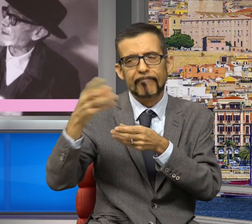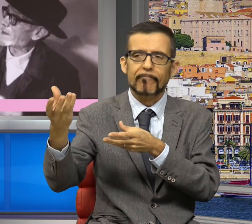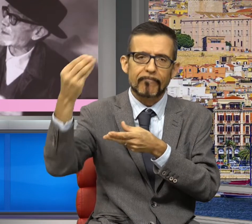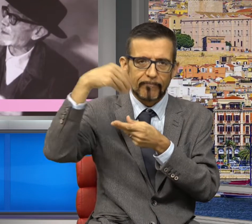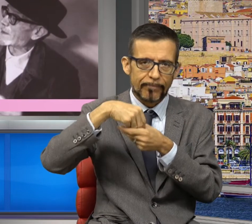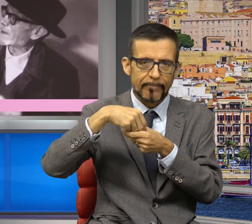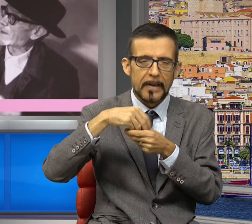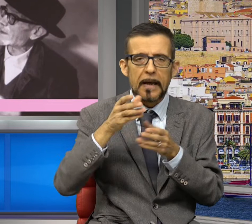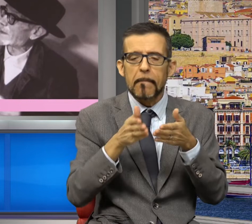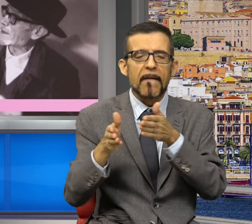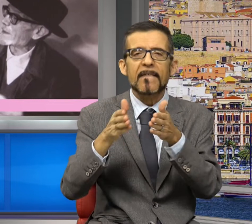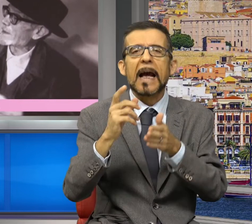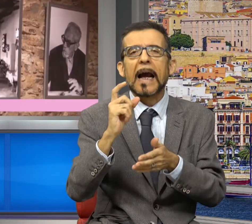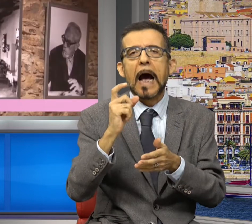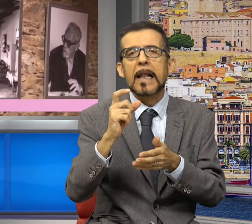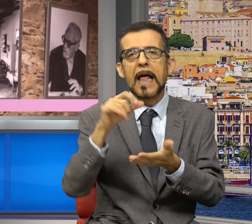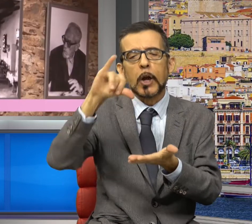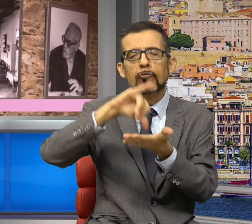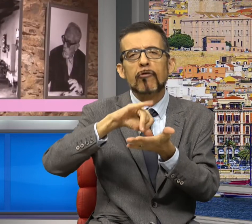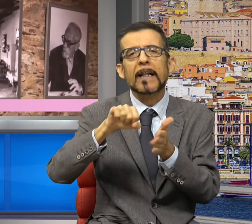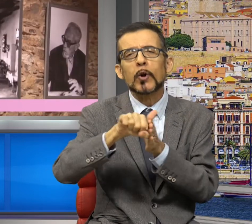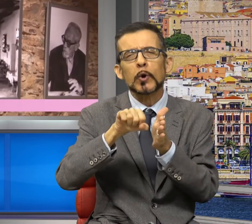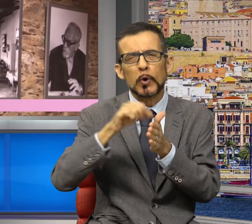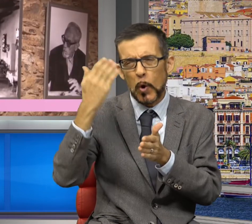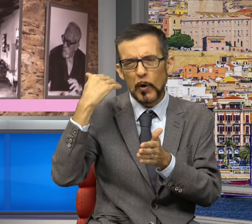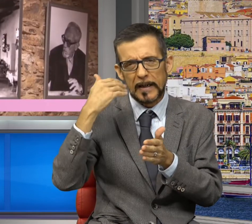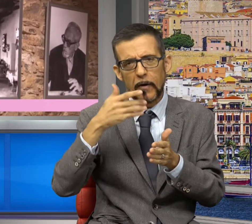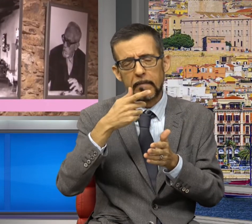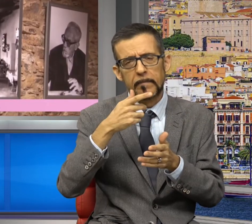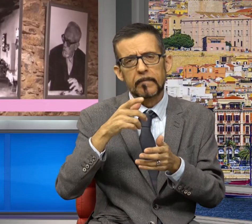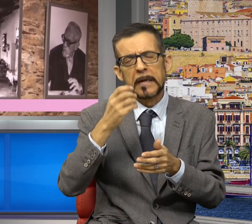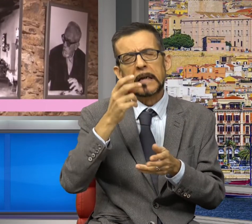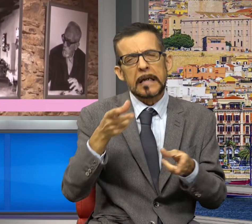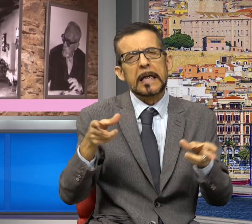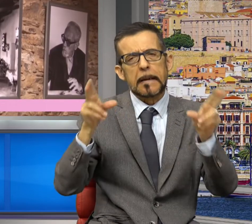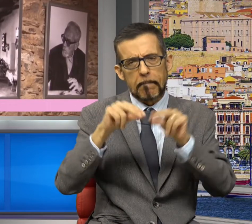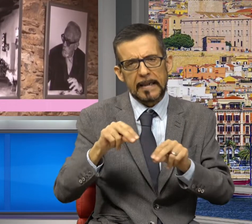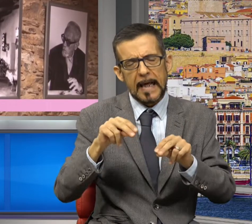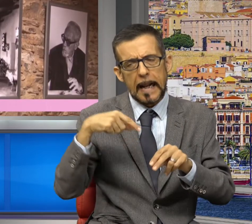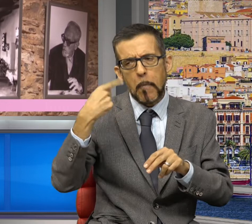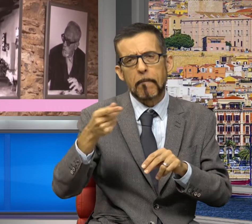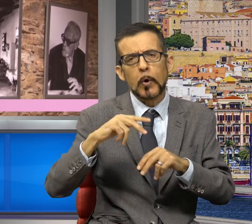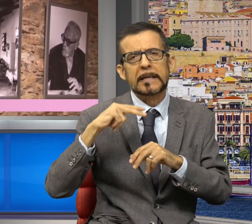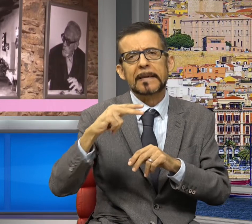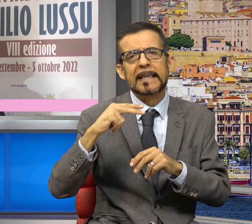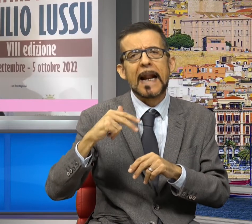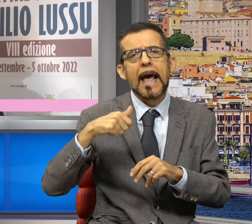di Cagliari, per il centro storico di Cagliari, ed è un'iniziativa che ripeteremo sicuramente anche per i prossimi 3 anni. Quindi assolutamente una